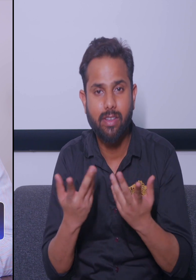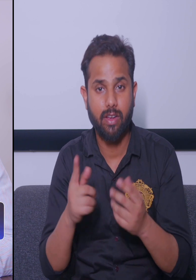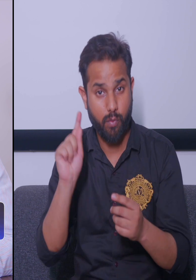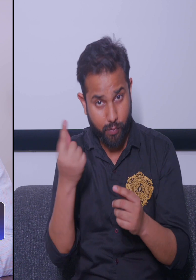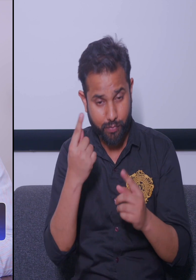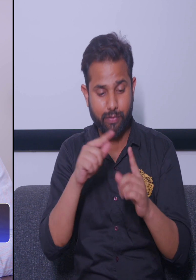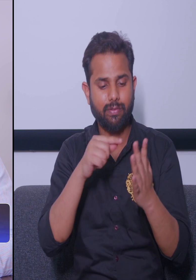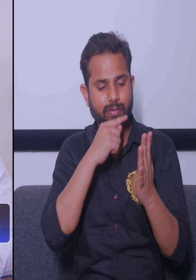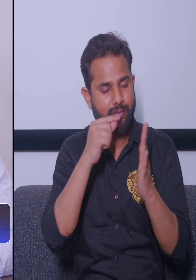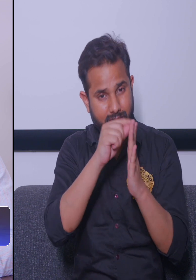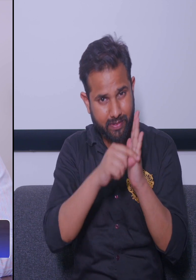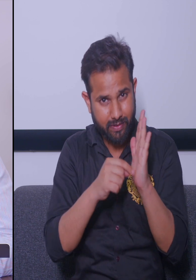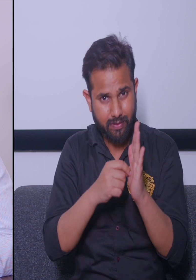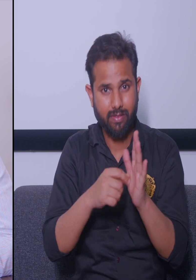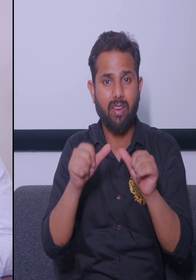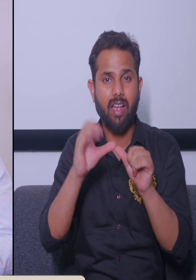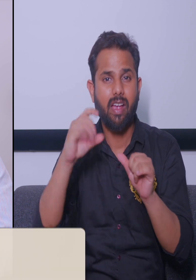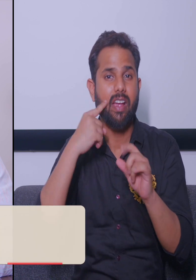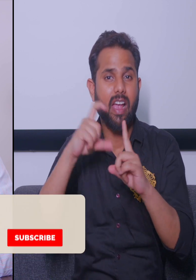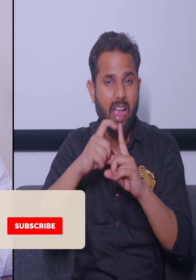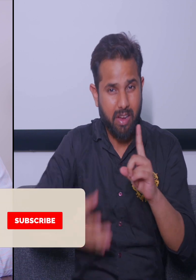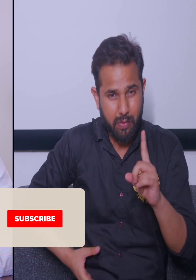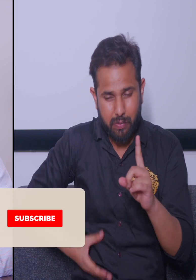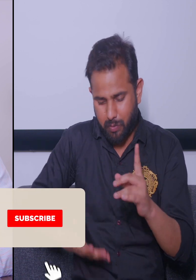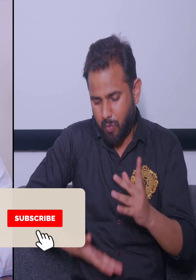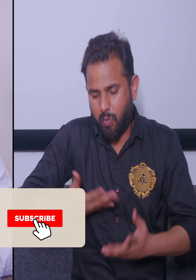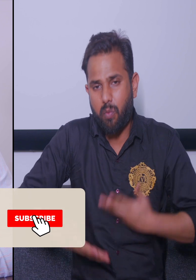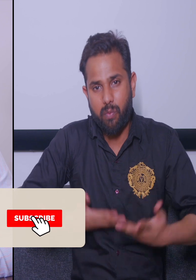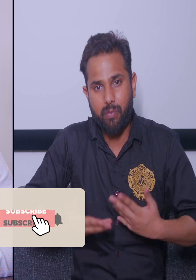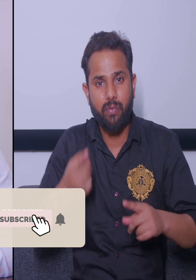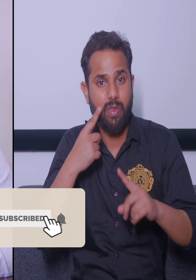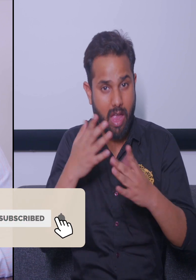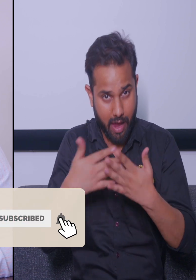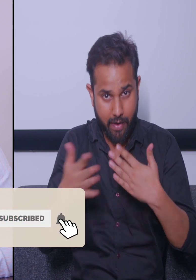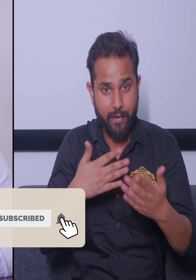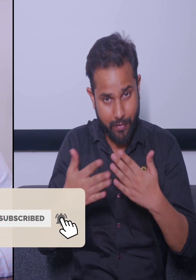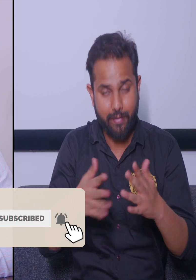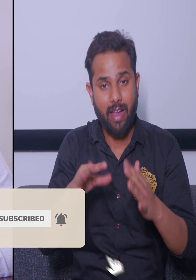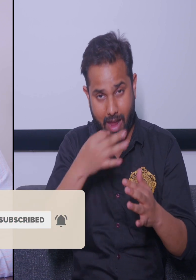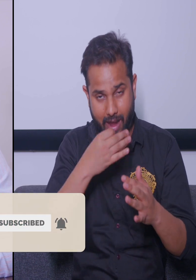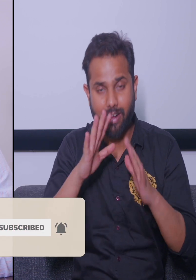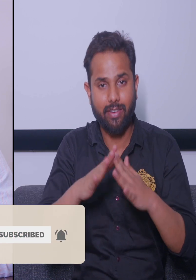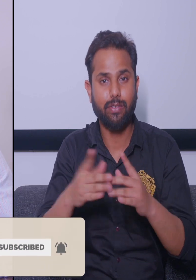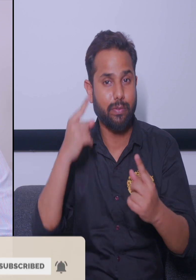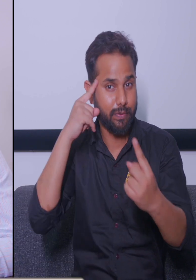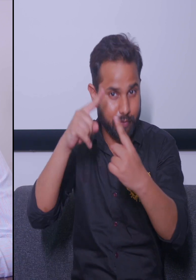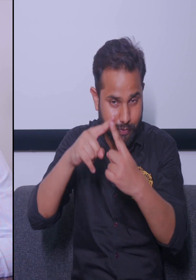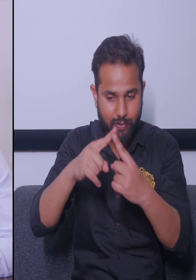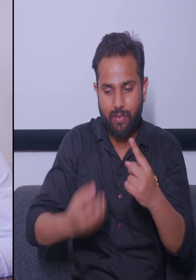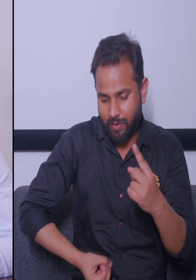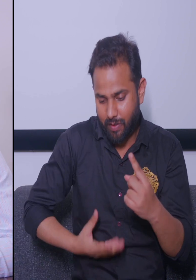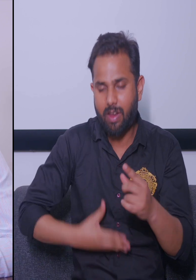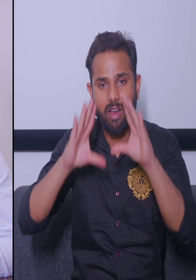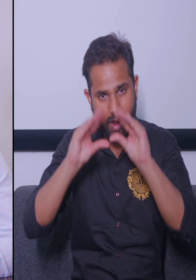हैं। पेप्टिक अल्सर डिजीज़ मेनली एसिड के ओवर प्रोडक्शन से होता है। काफ़ी सारे ट्रीटमेंट ऑप्शंस का गोल होता है एसिड